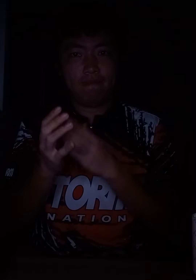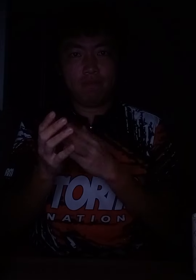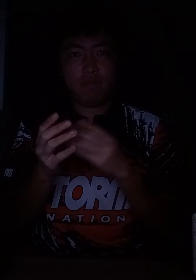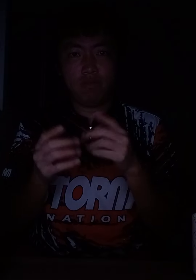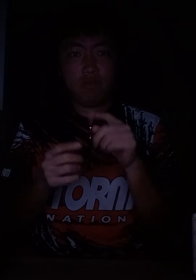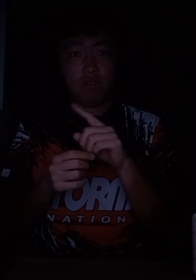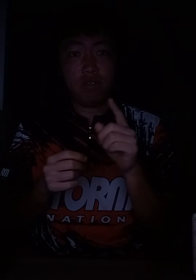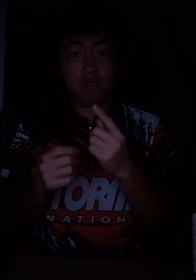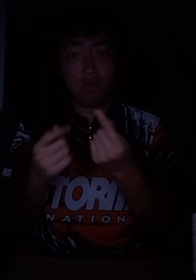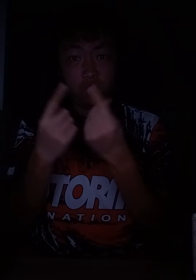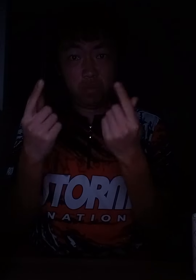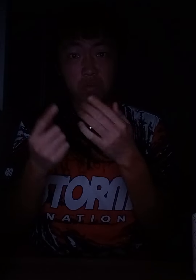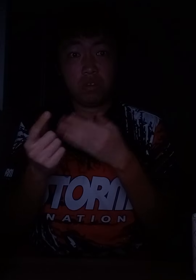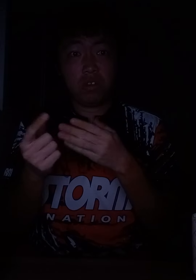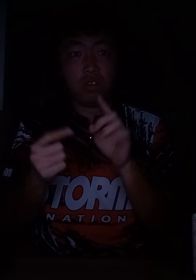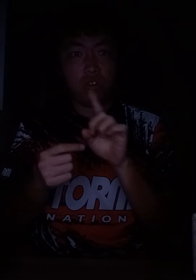전화 받았다고 했어 안 했어?